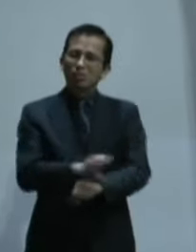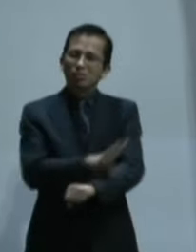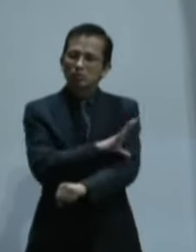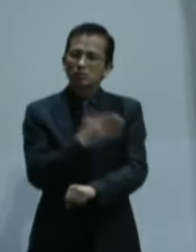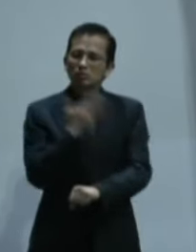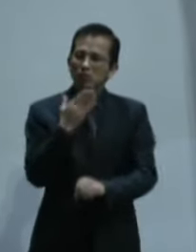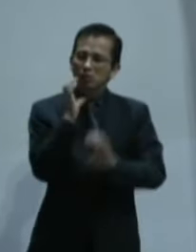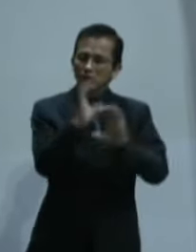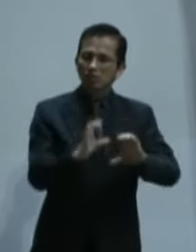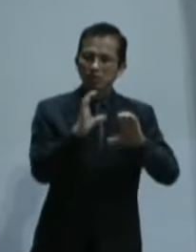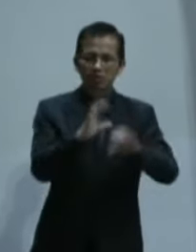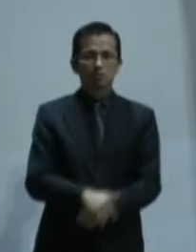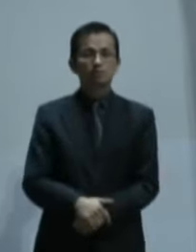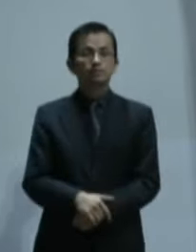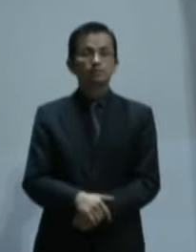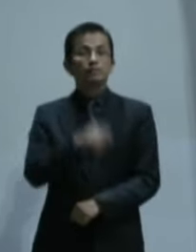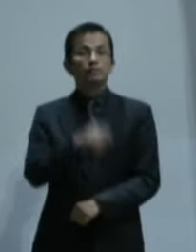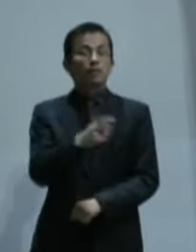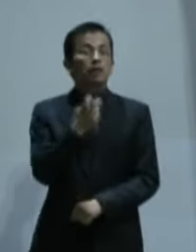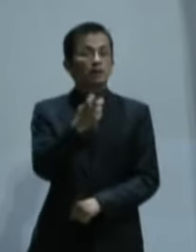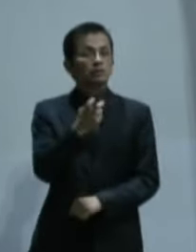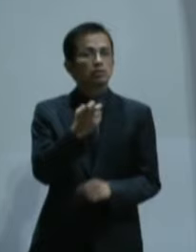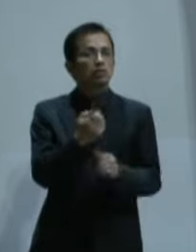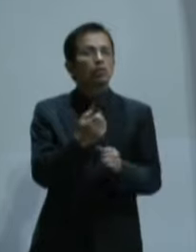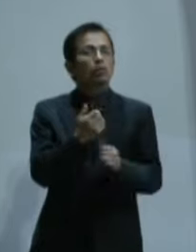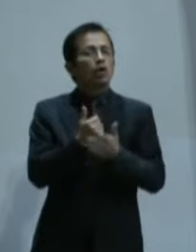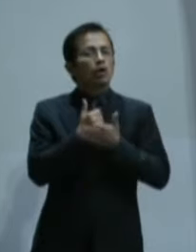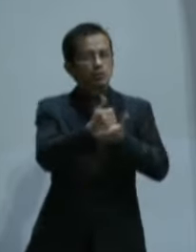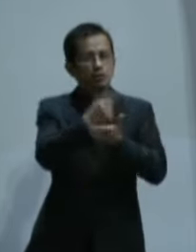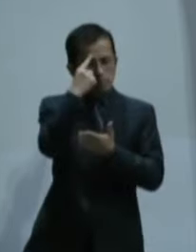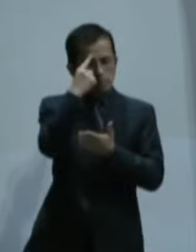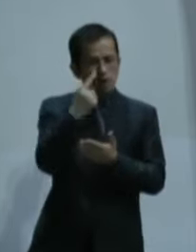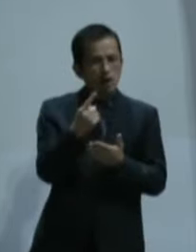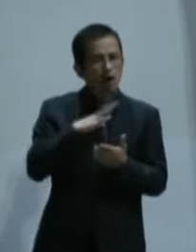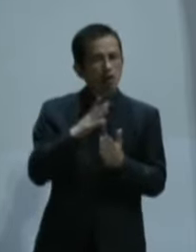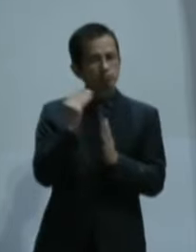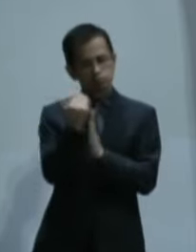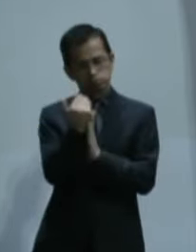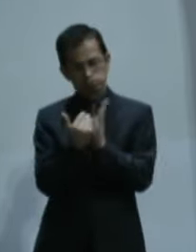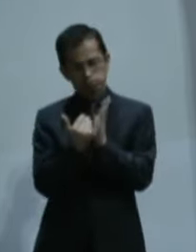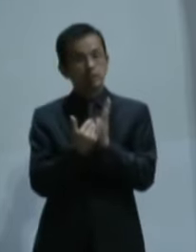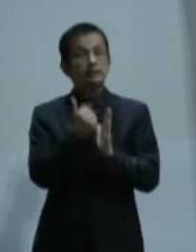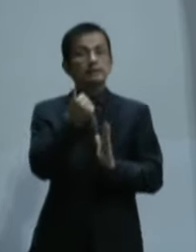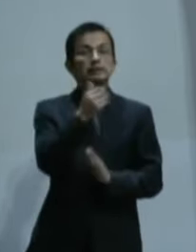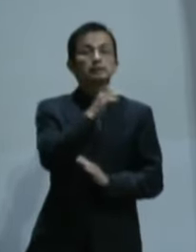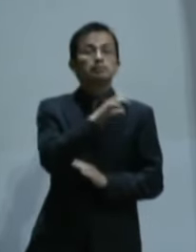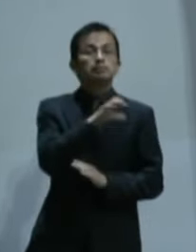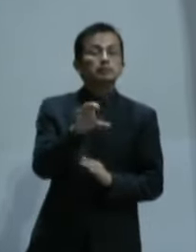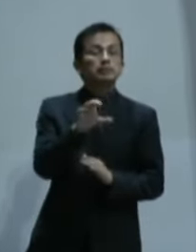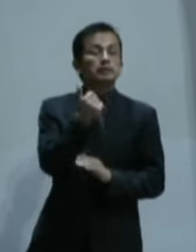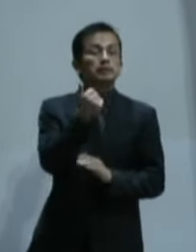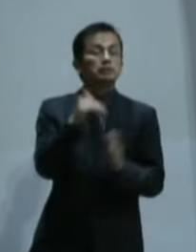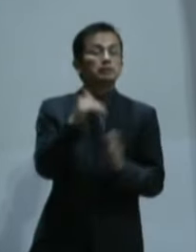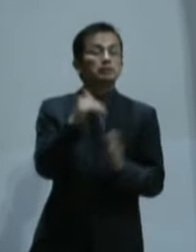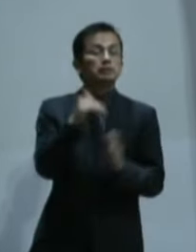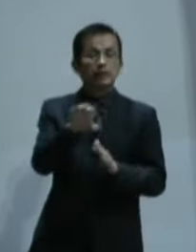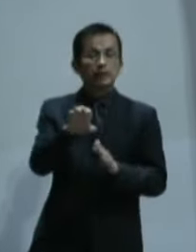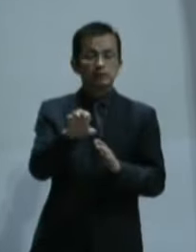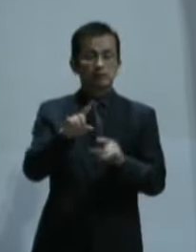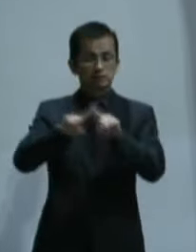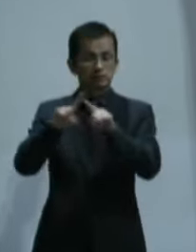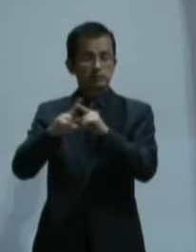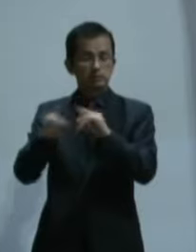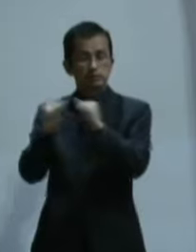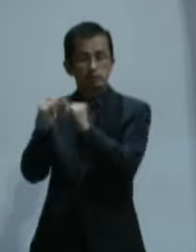origen también brinda un servicio de canalización a un directorio de más de 6,500 instituciones públicas y privadas a lo largo del